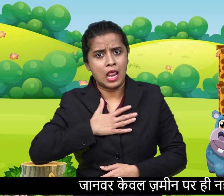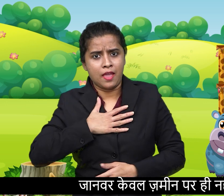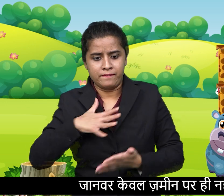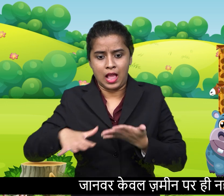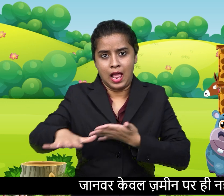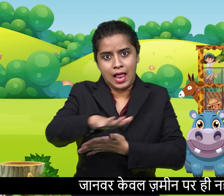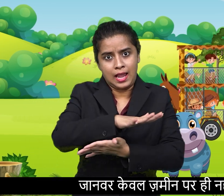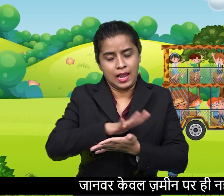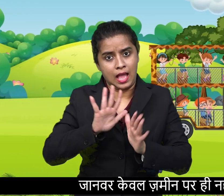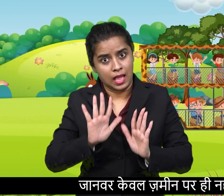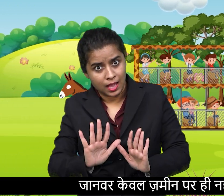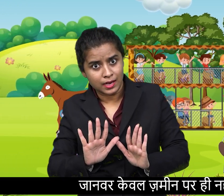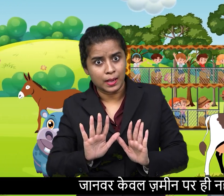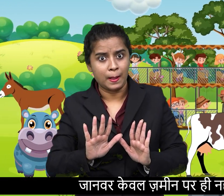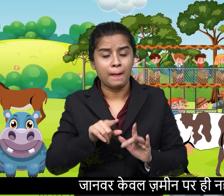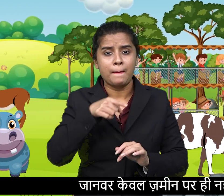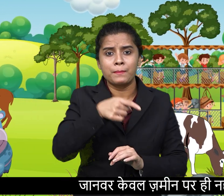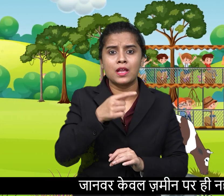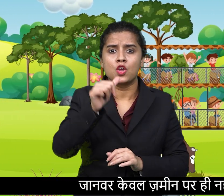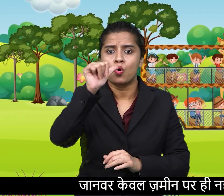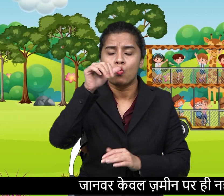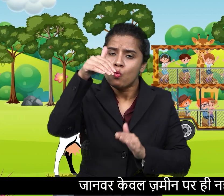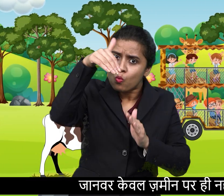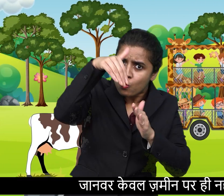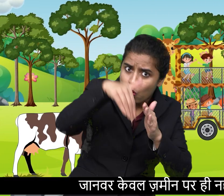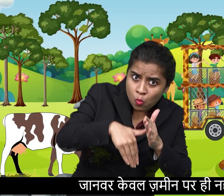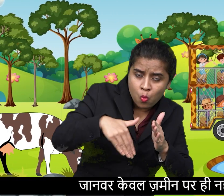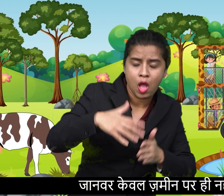पानी में और पेड़ों पर भी रहते हैं।